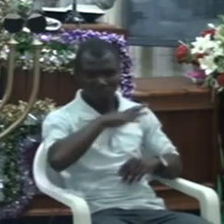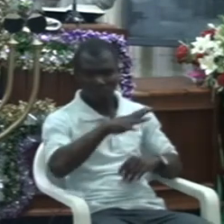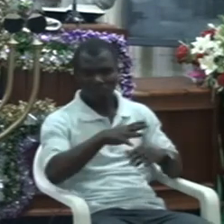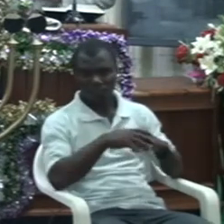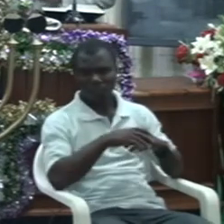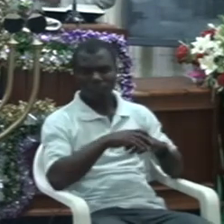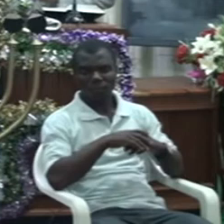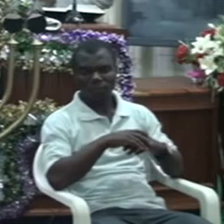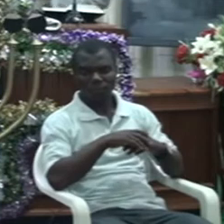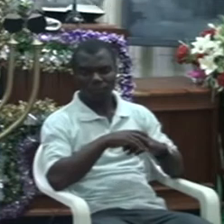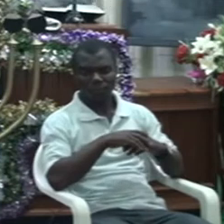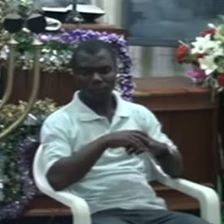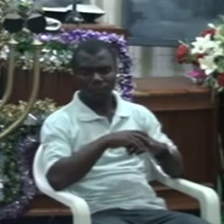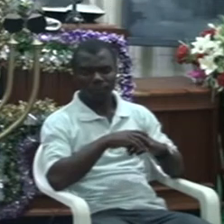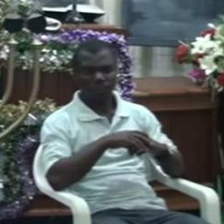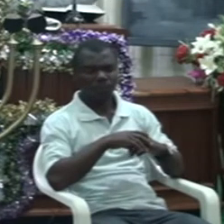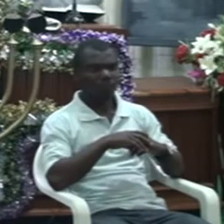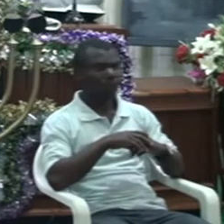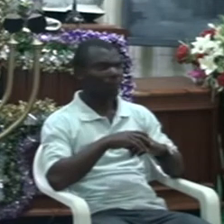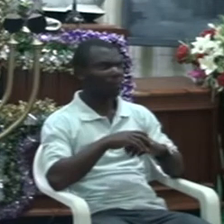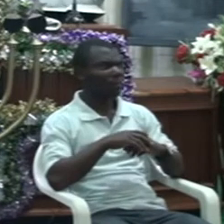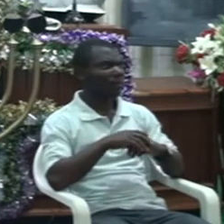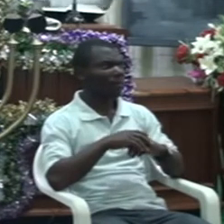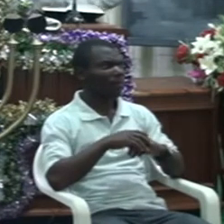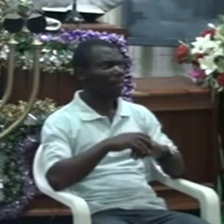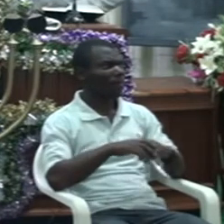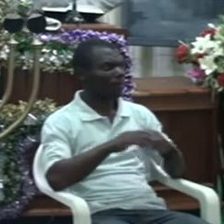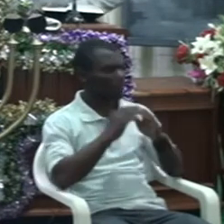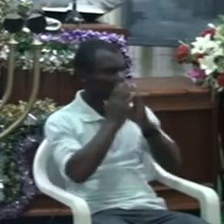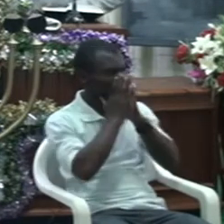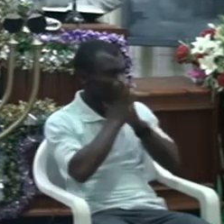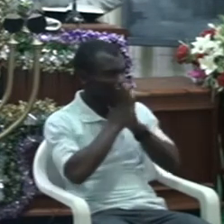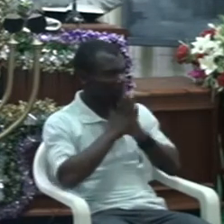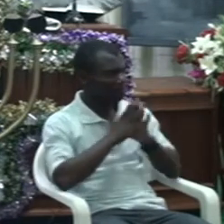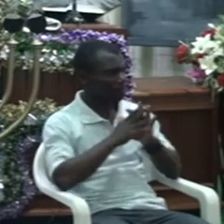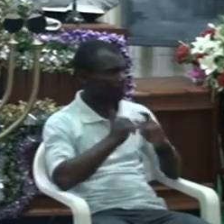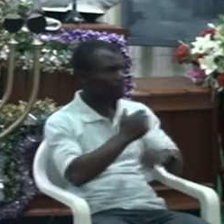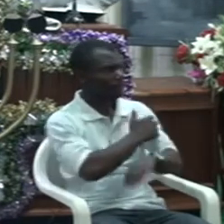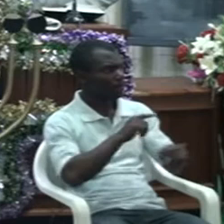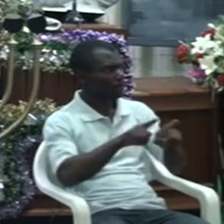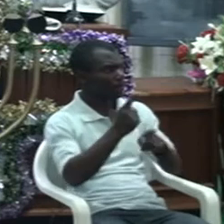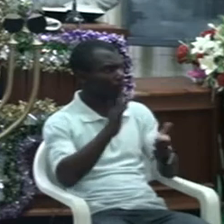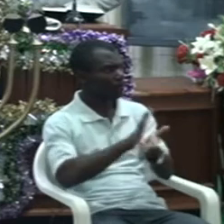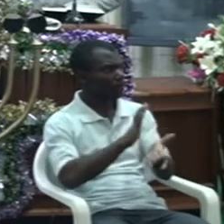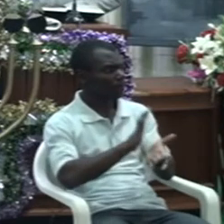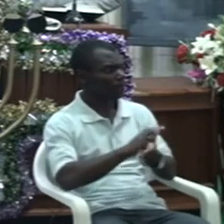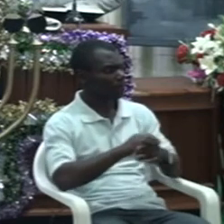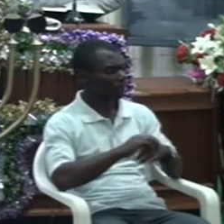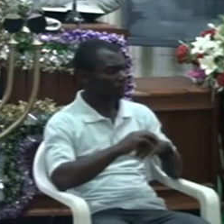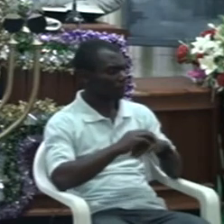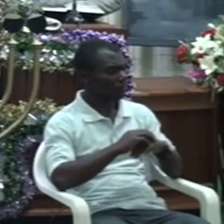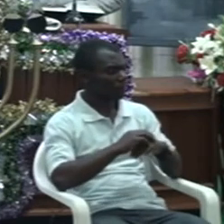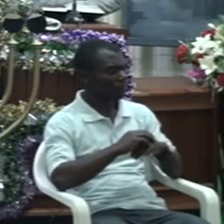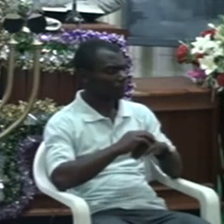ici, ça vient, ça les soulève et on projette en l'air. Et comme un papier. Alors que